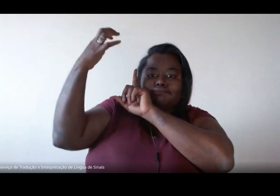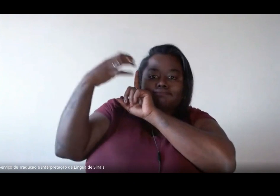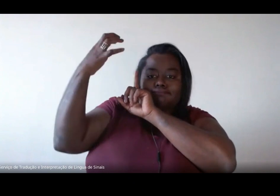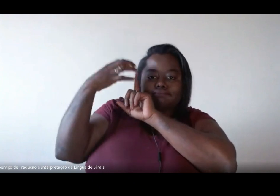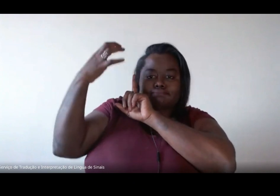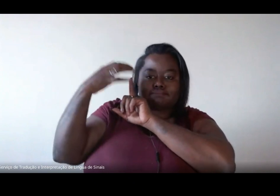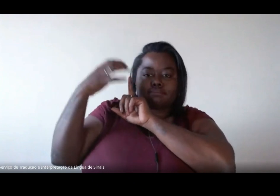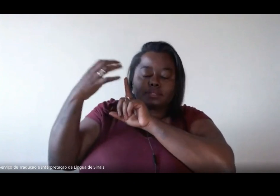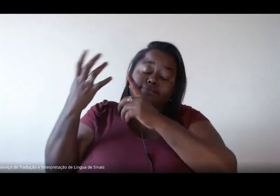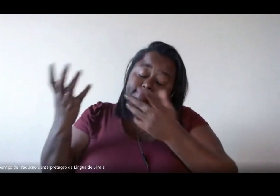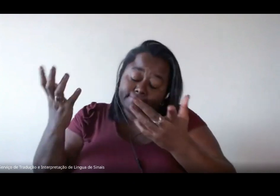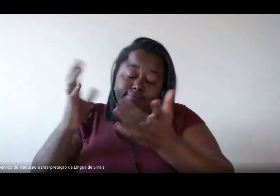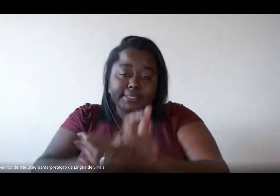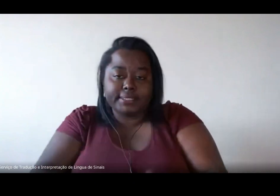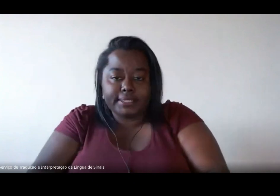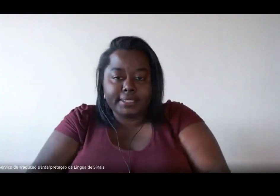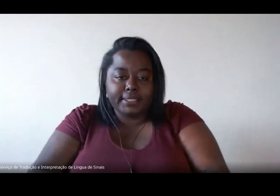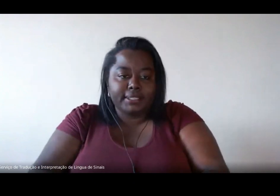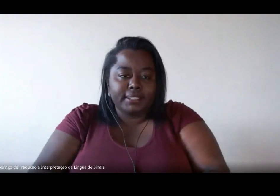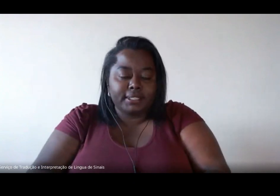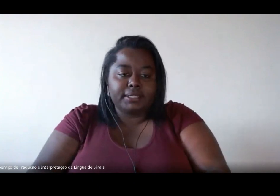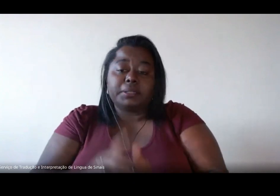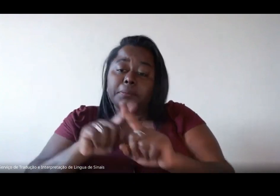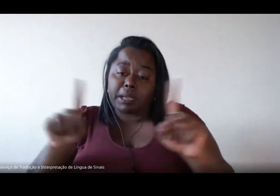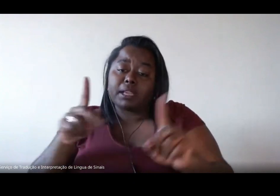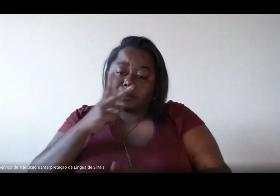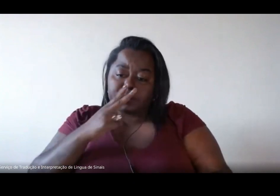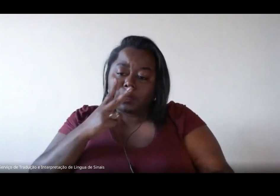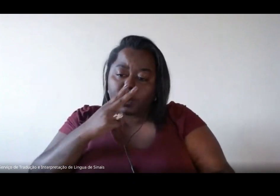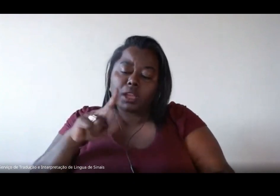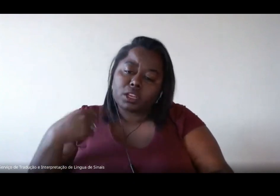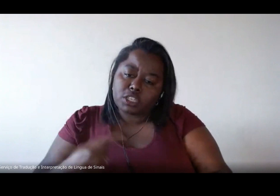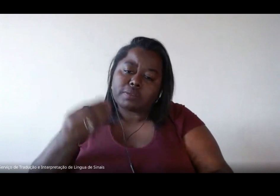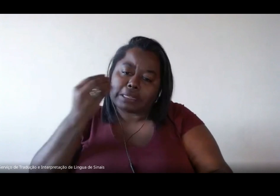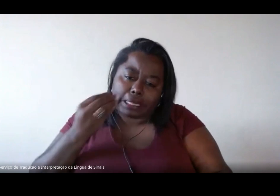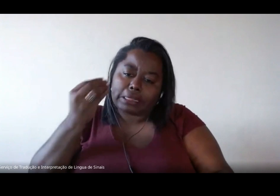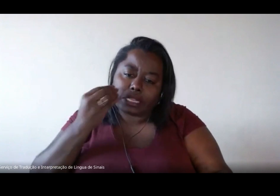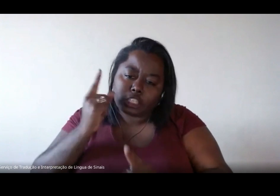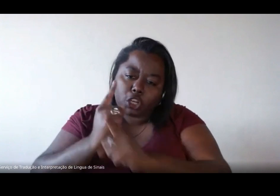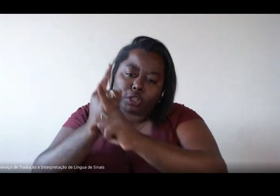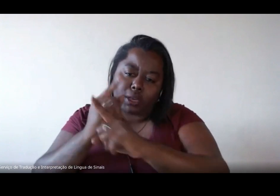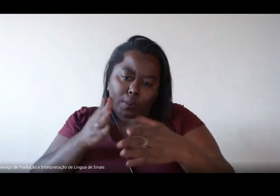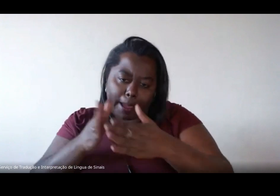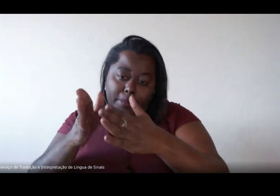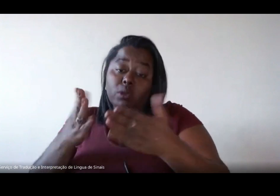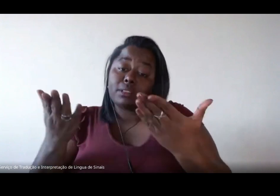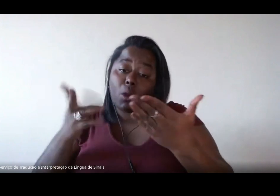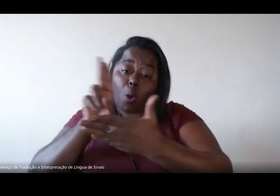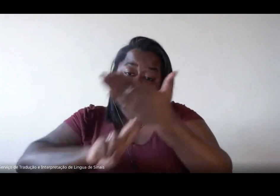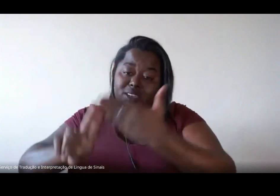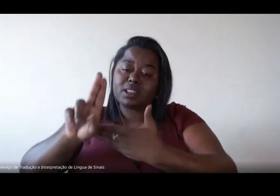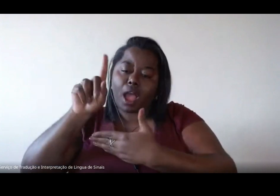nos prejudicando. Enfim, mas eu acho que a gente vai sempre tentando achar o caminho. E